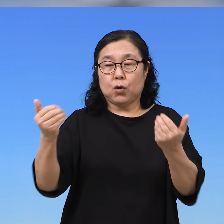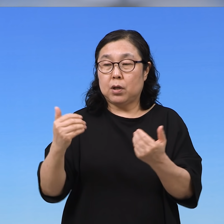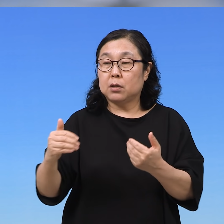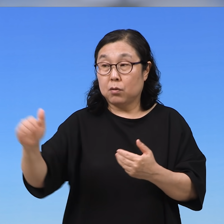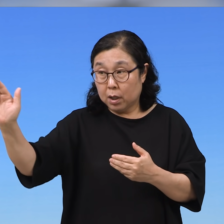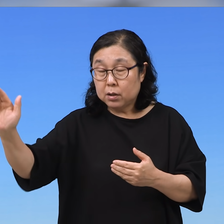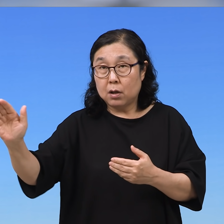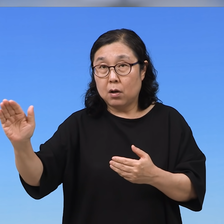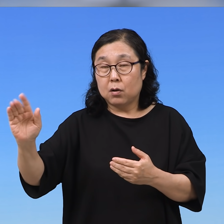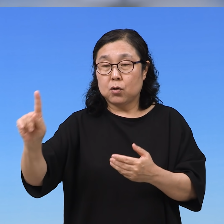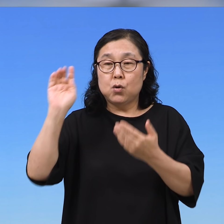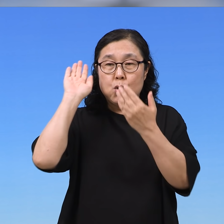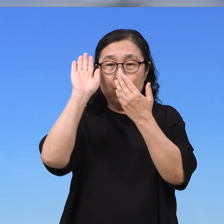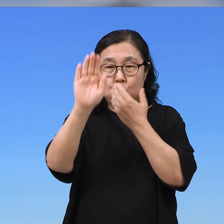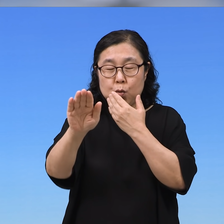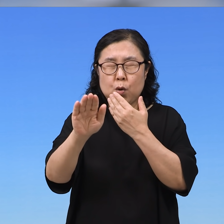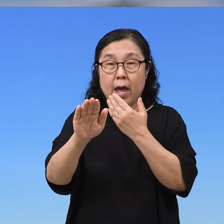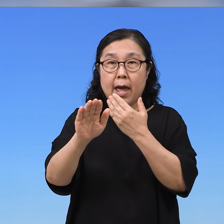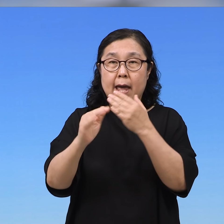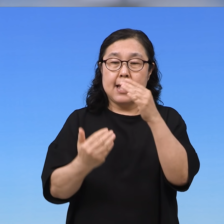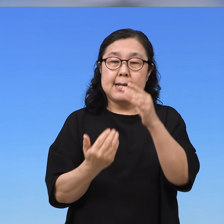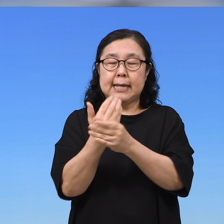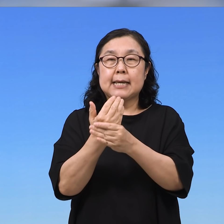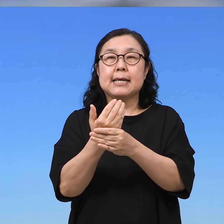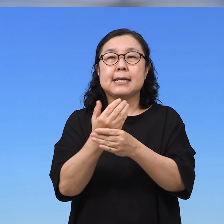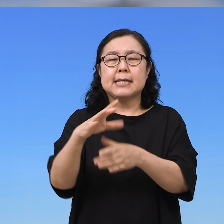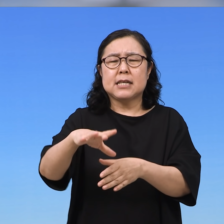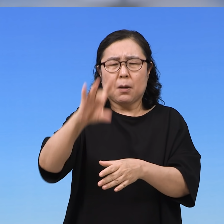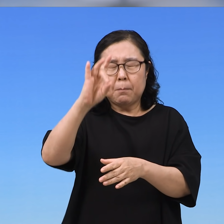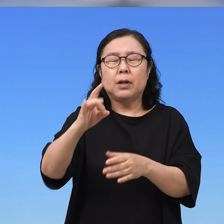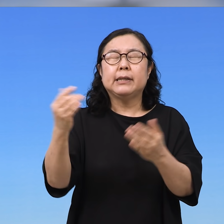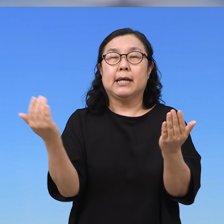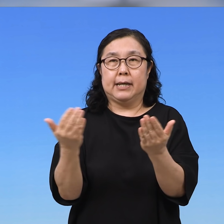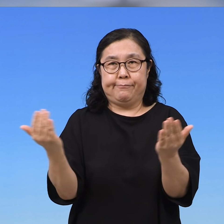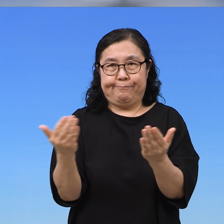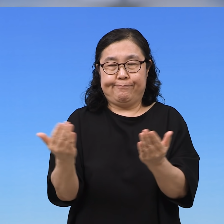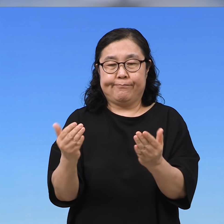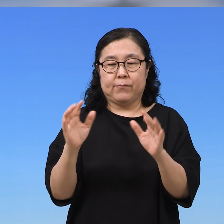그 다음에 발생한 첫 사건이 오늘 이 본문입니다.